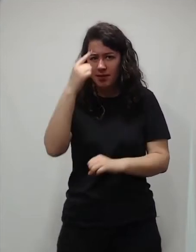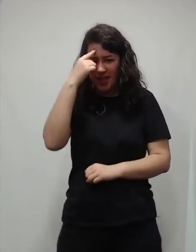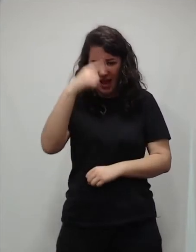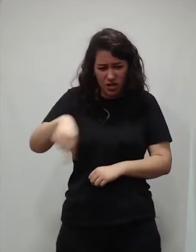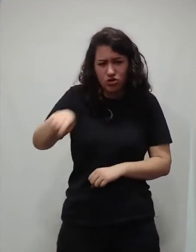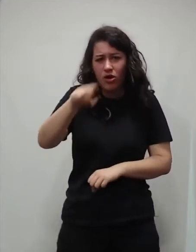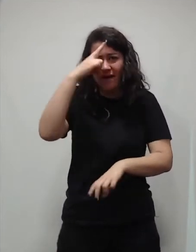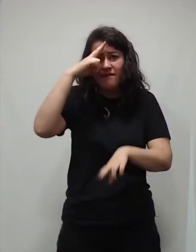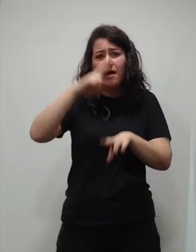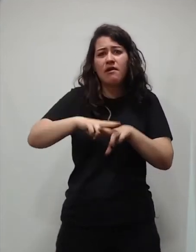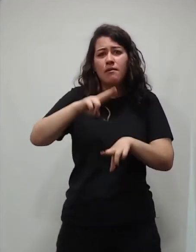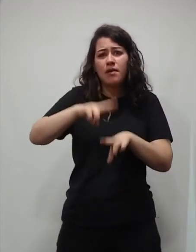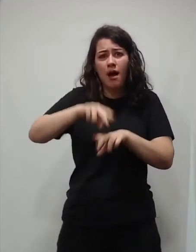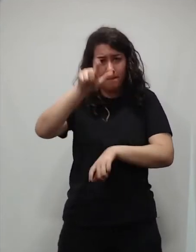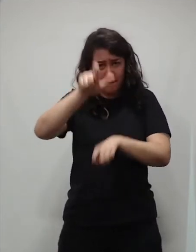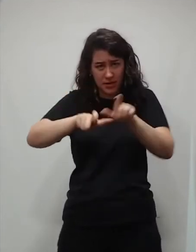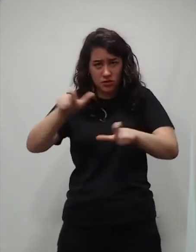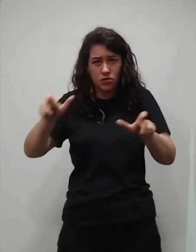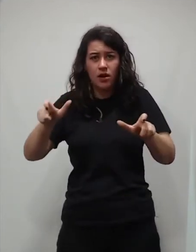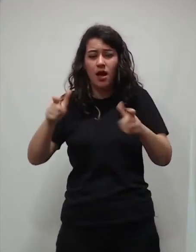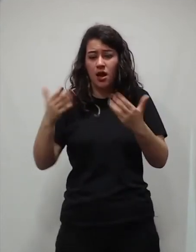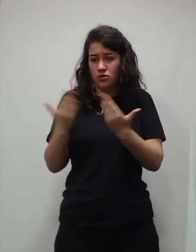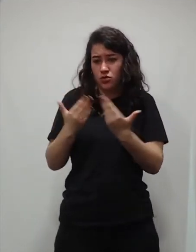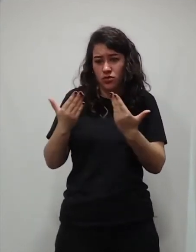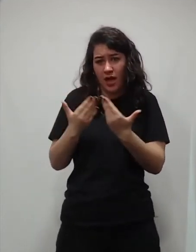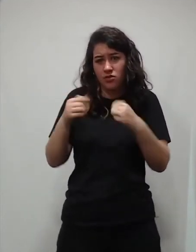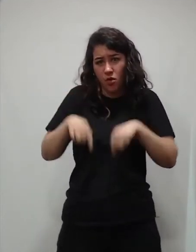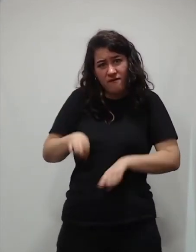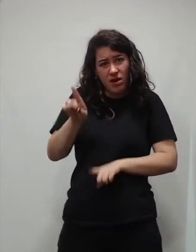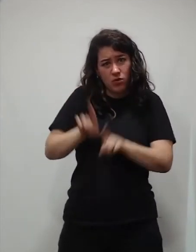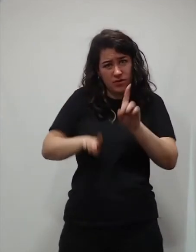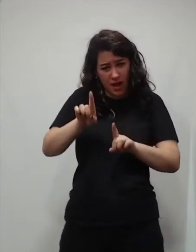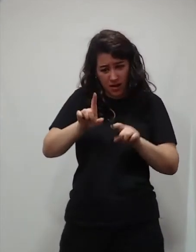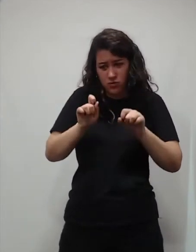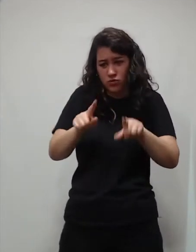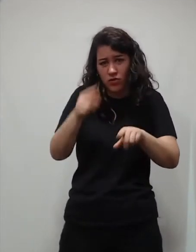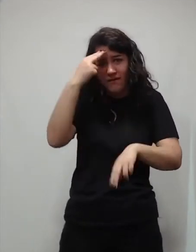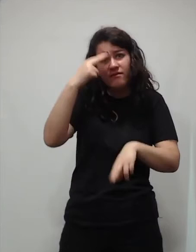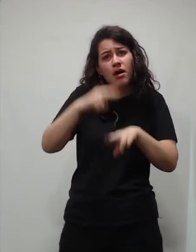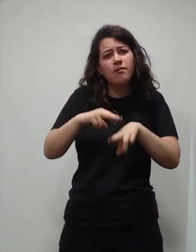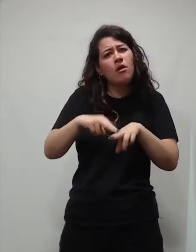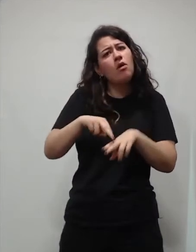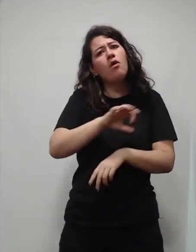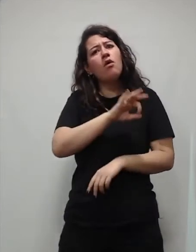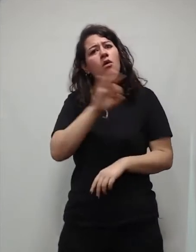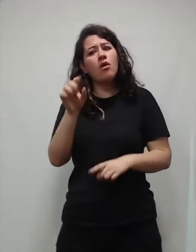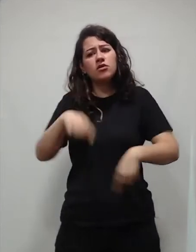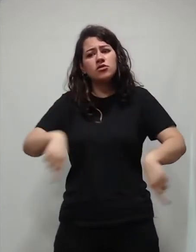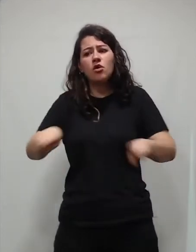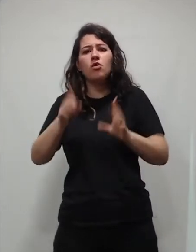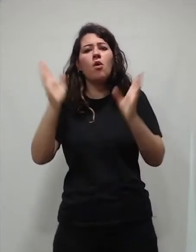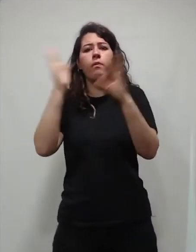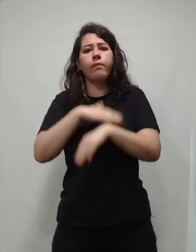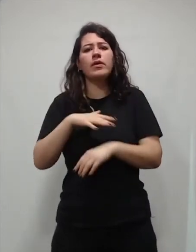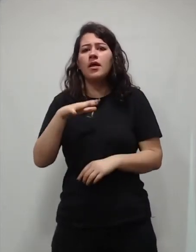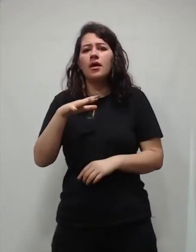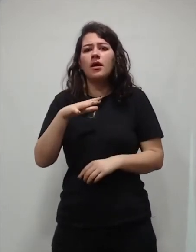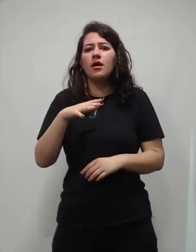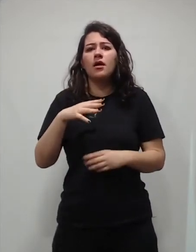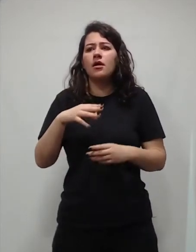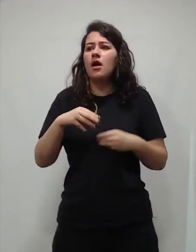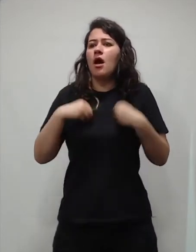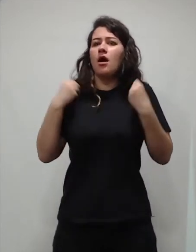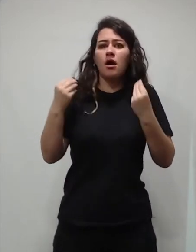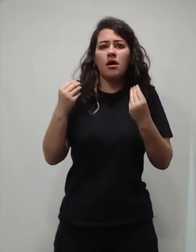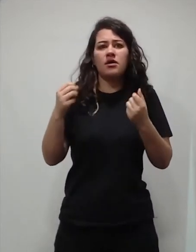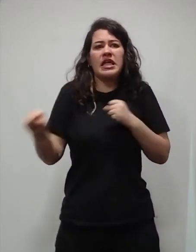están enfermas las personas que están estudiando hoy en la universidad, o capaz que no están afrontando las tensiones